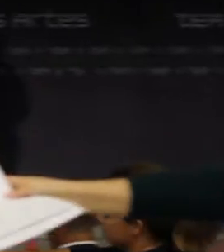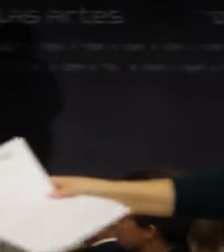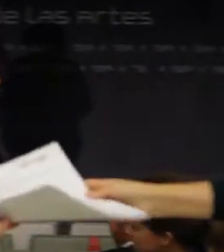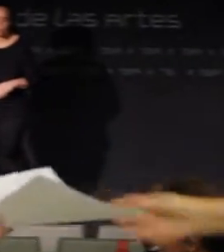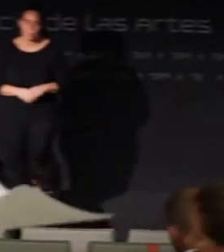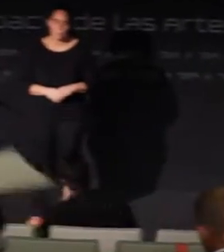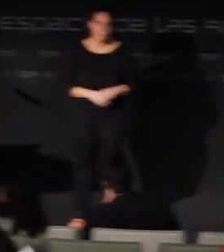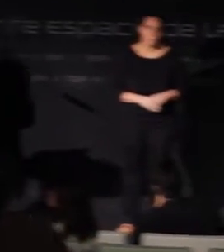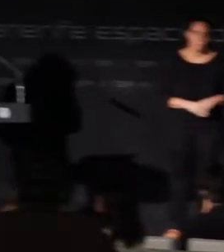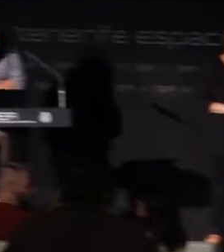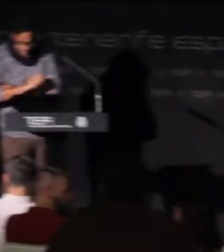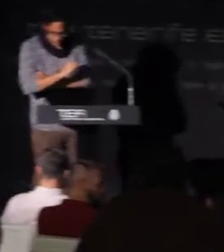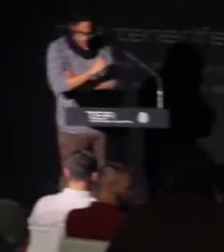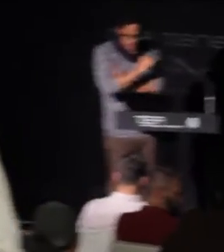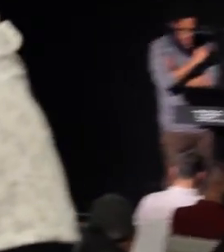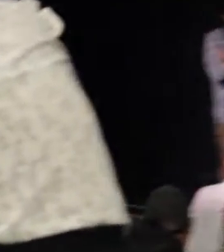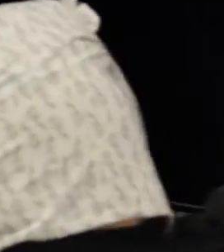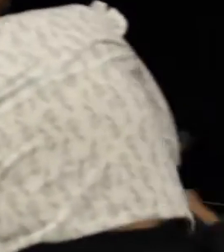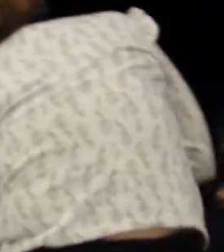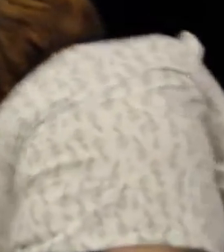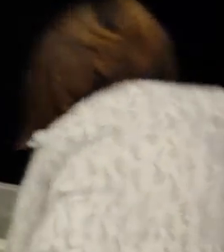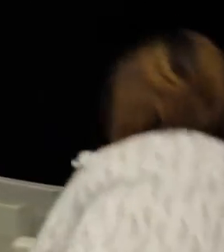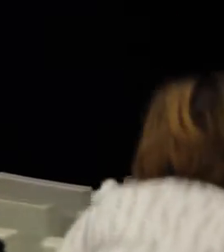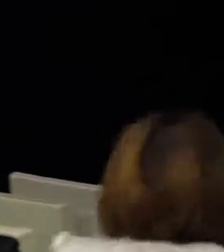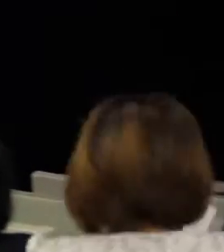A ver cómo pasamos aquí.